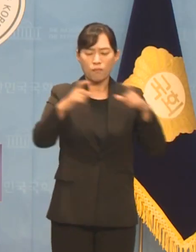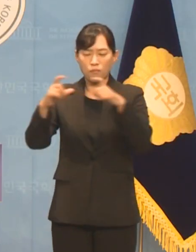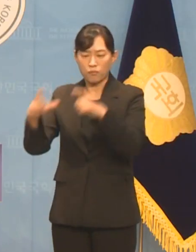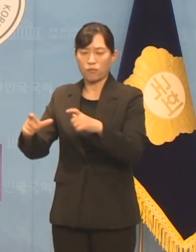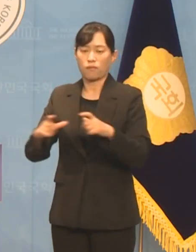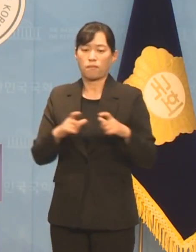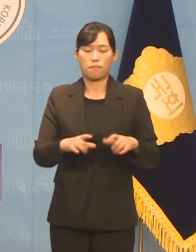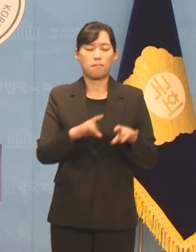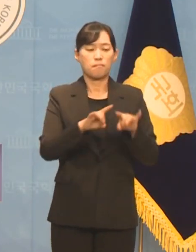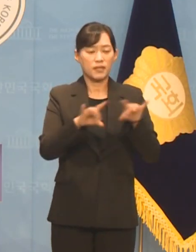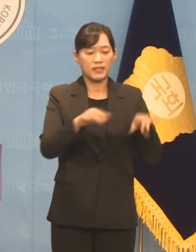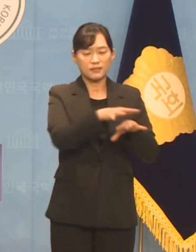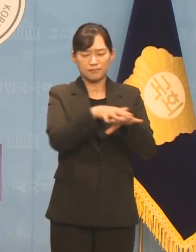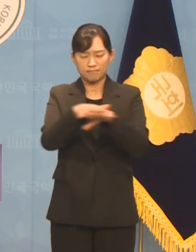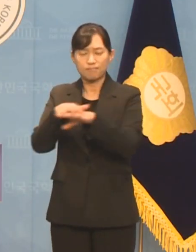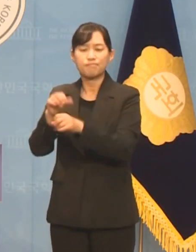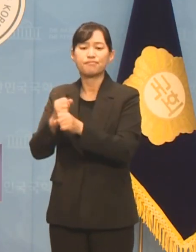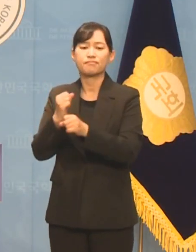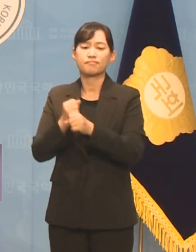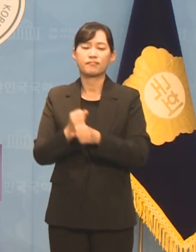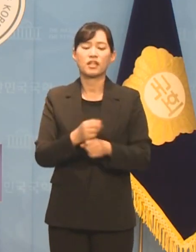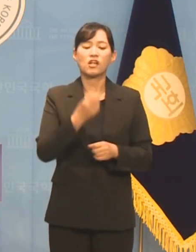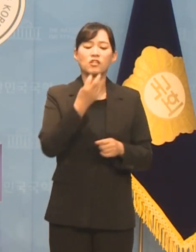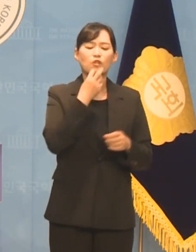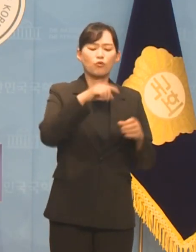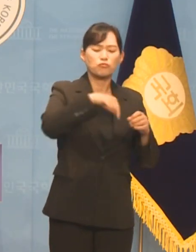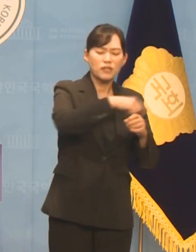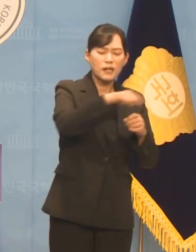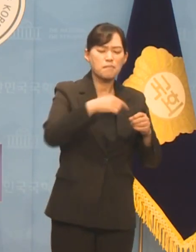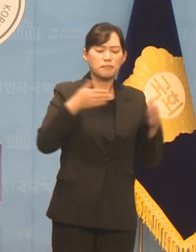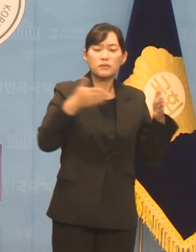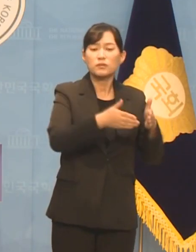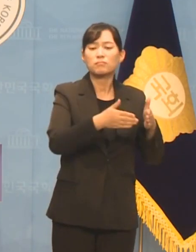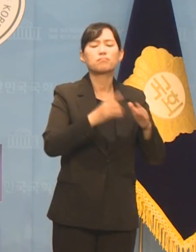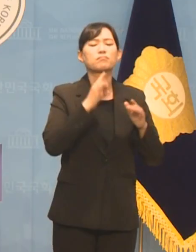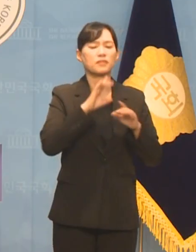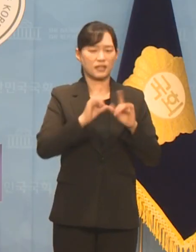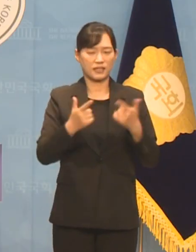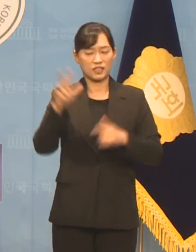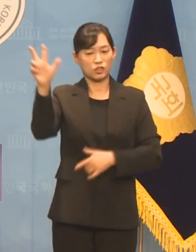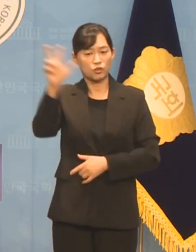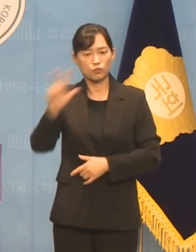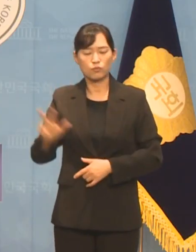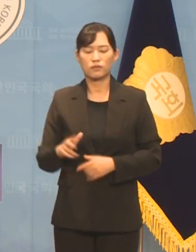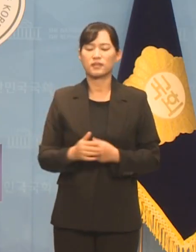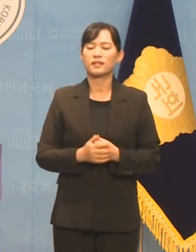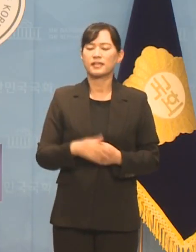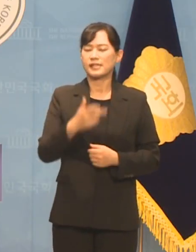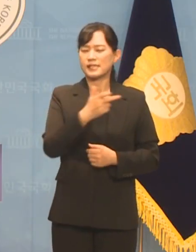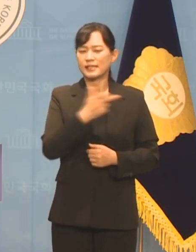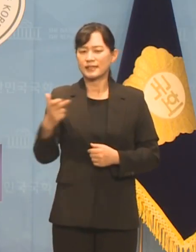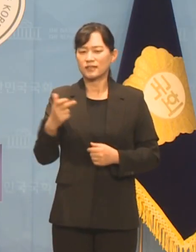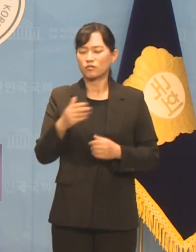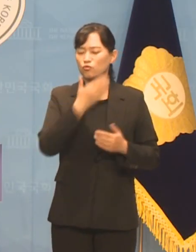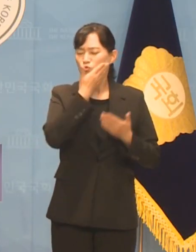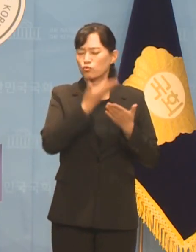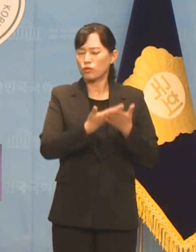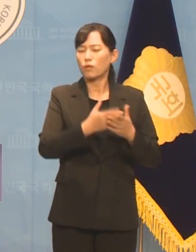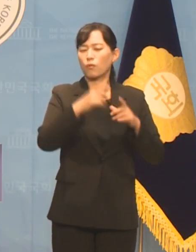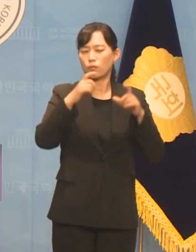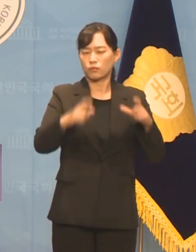네트워크를 구축하겠습니다. 수도권 일극 집중에서 벗어나 전국이 커다란 혁신 무대가 될